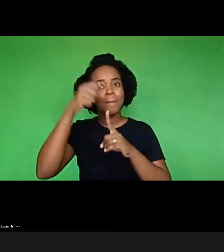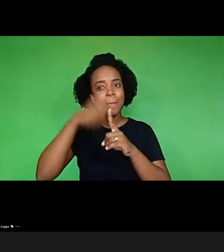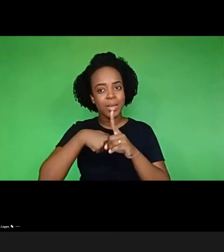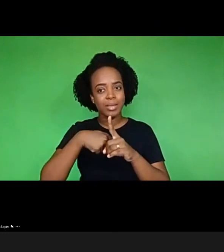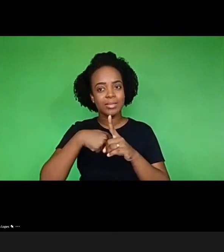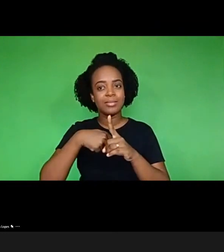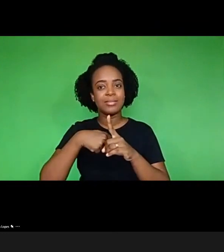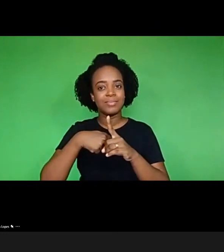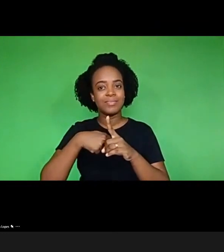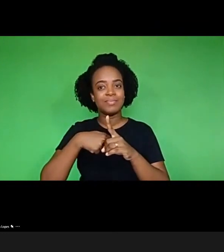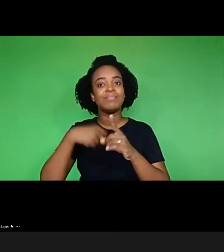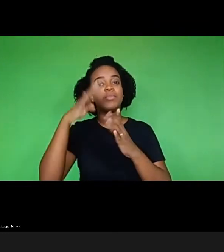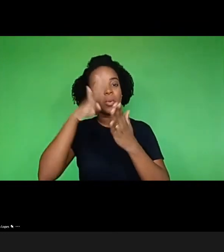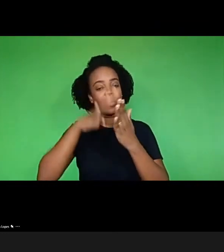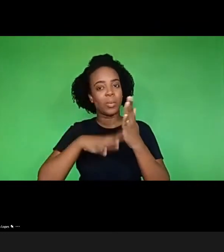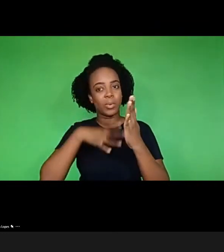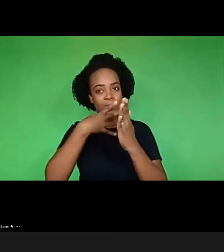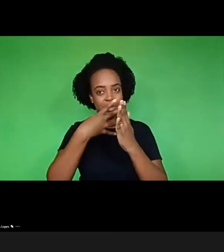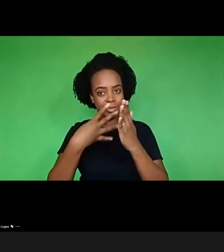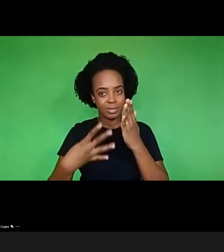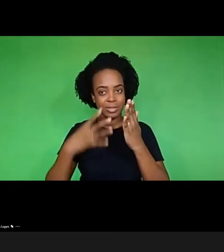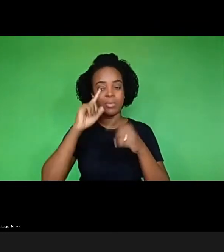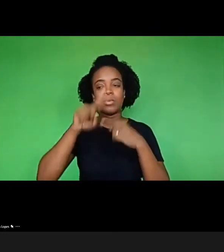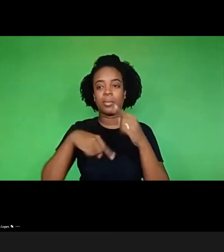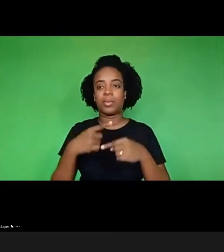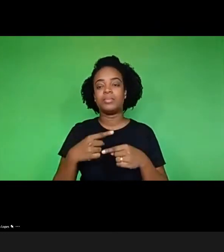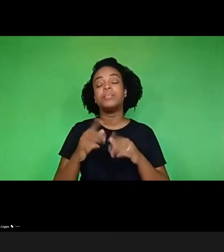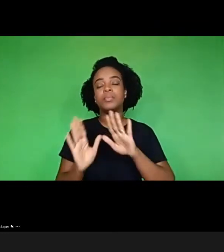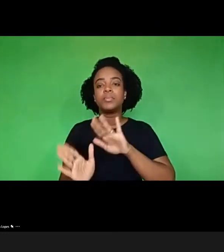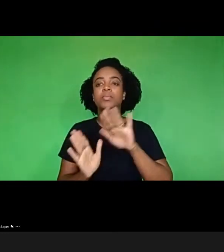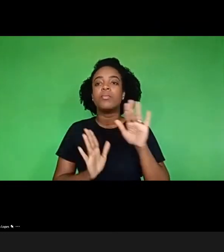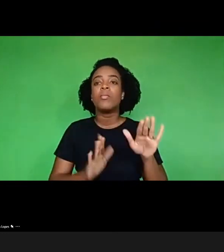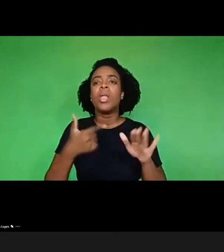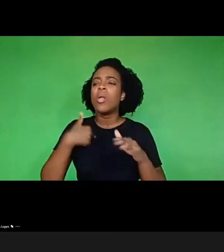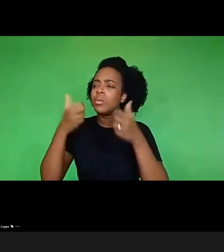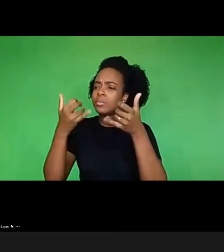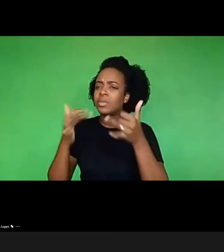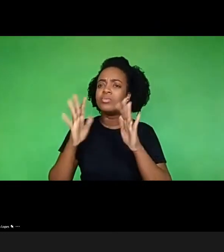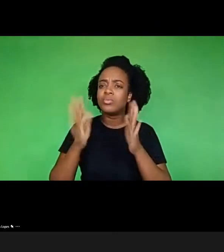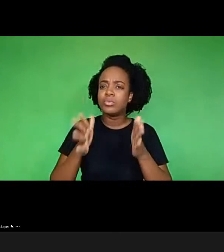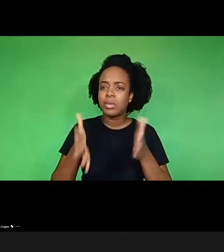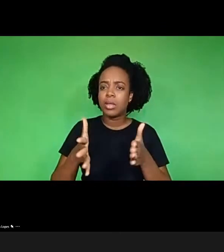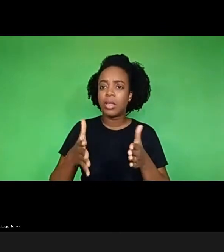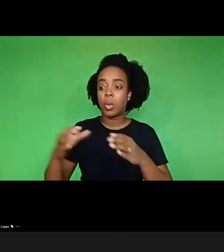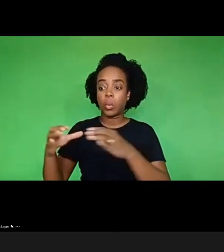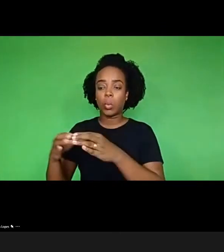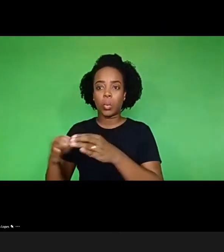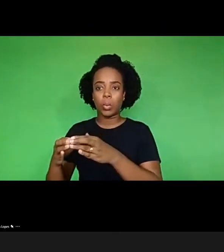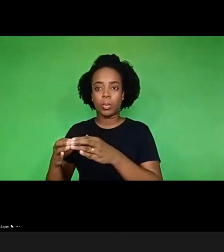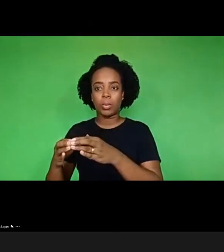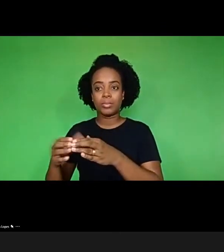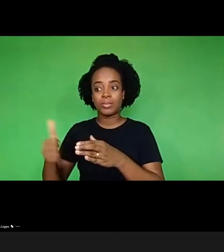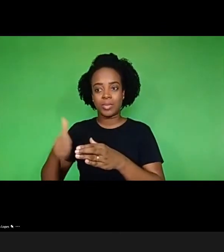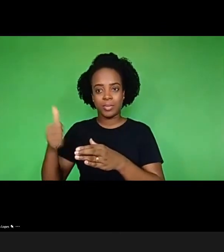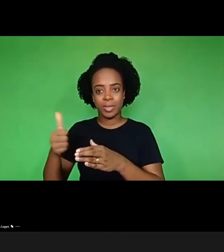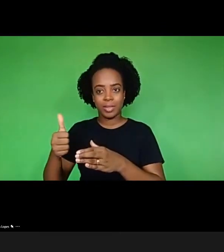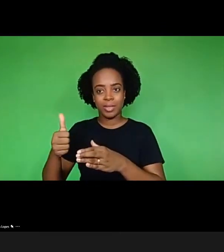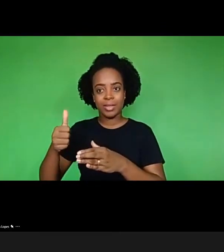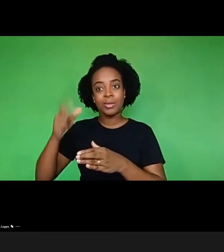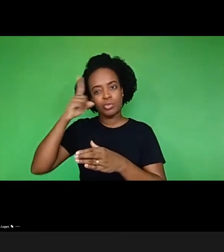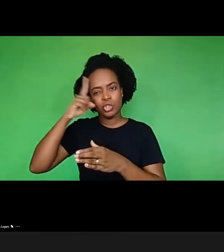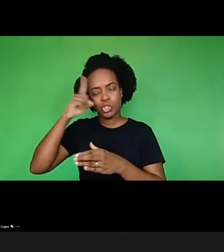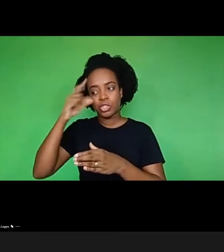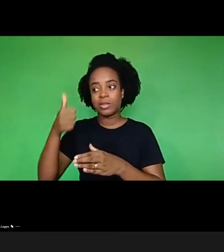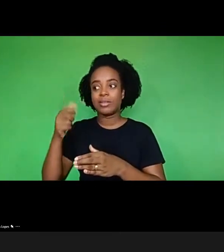Porque, como eu falei, os primeiros 15 dias serão um grupo de professores. Os outros 15 dias serão outro grupo de